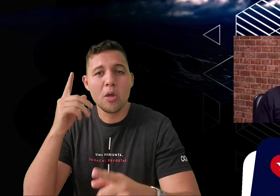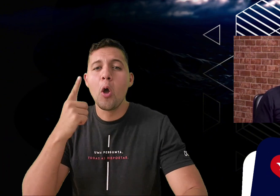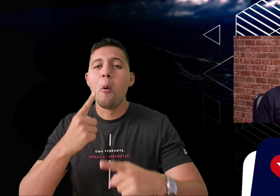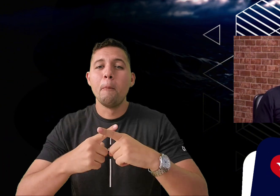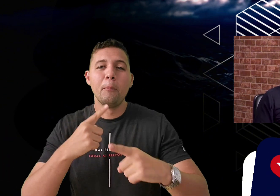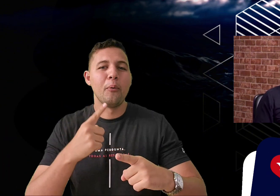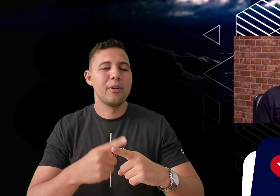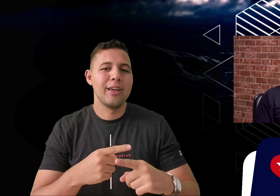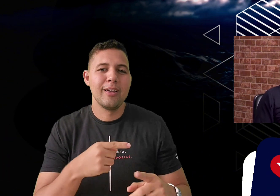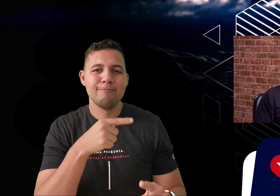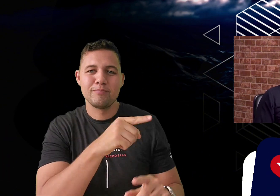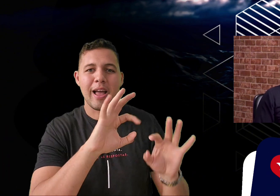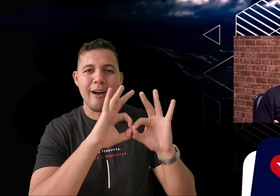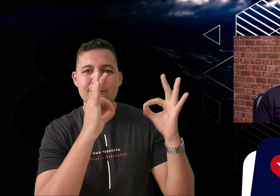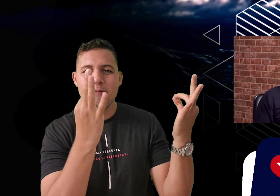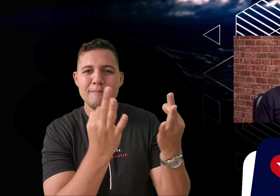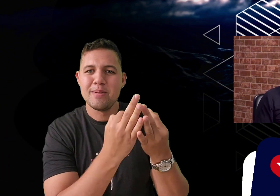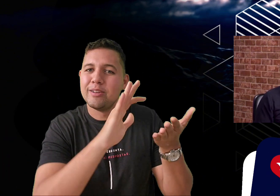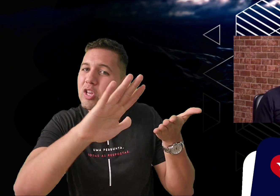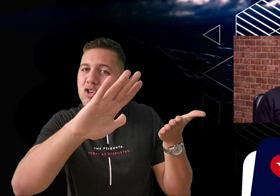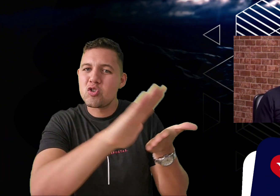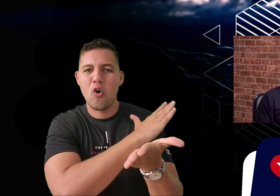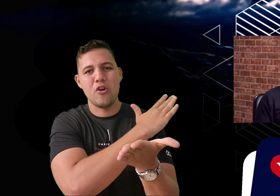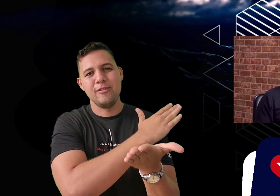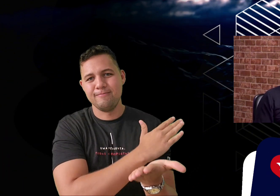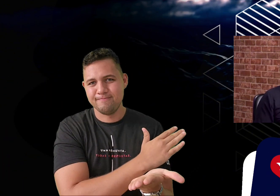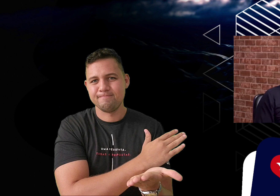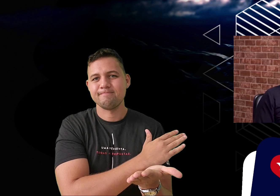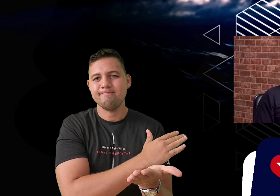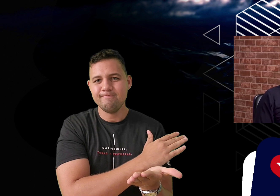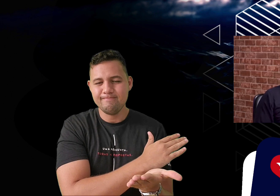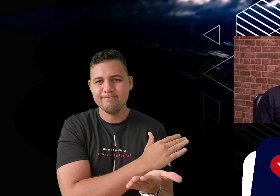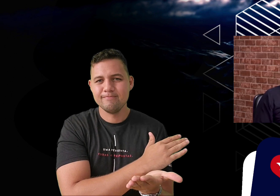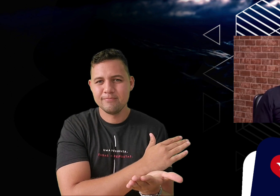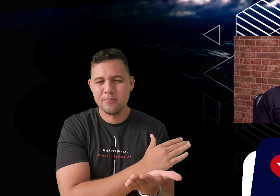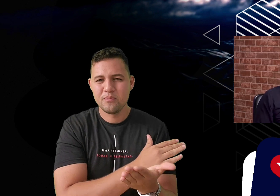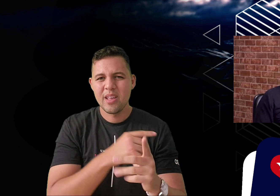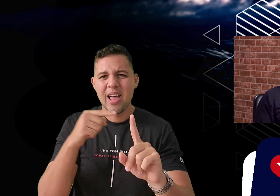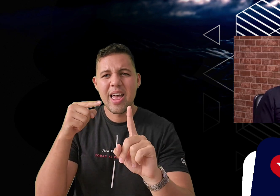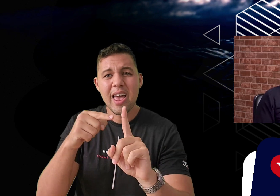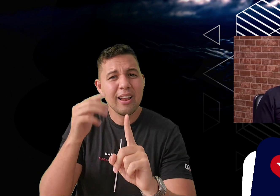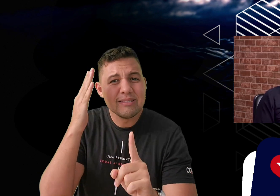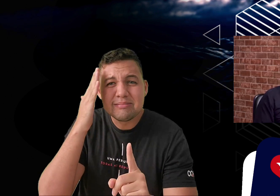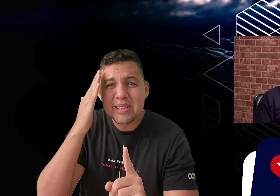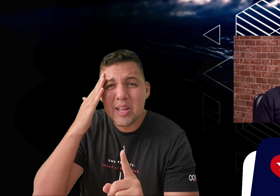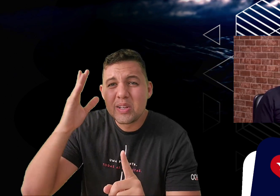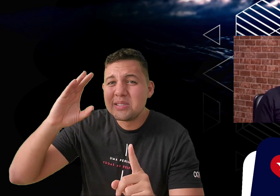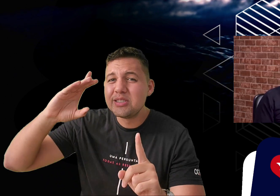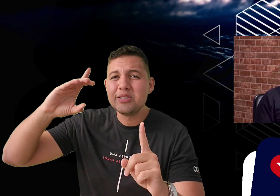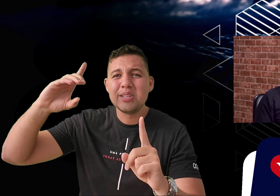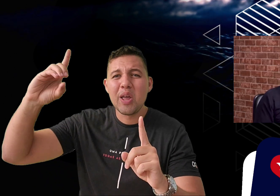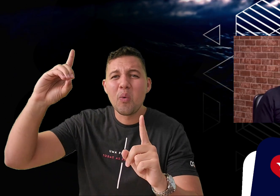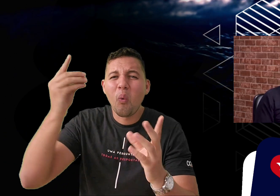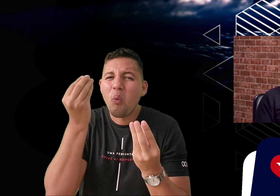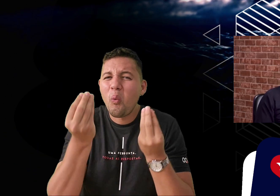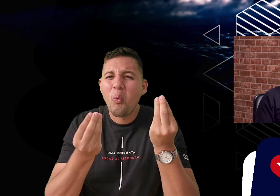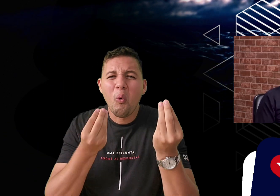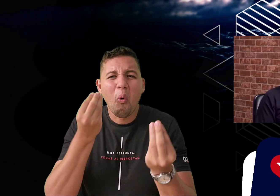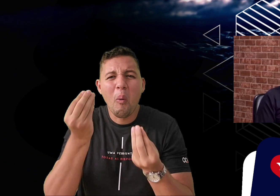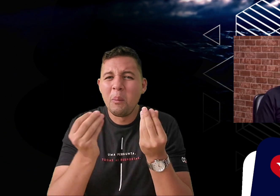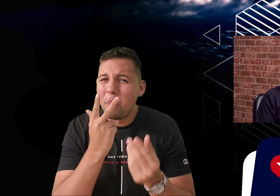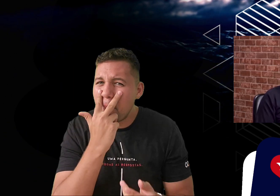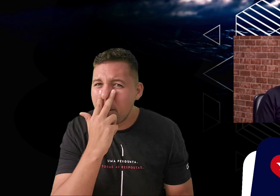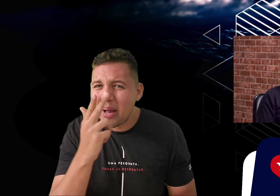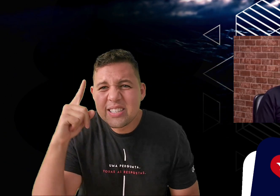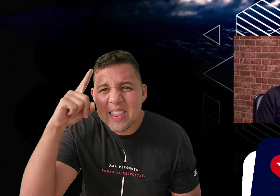de Deus, a pessoa de Deus como pai para elas, era uma coisa muito distante, difícil de